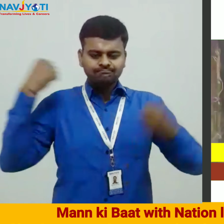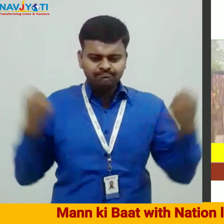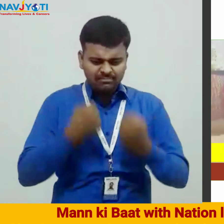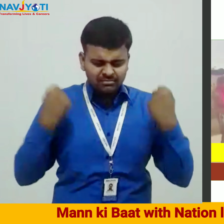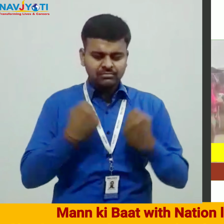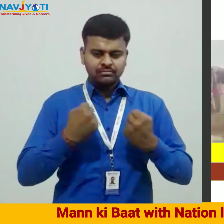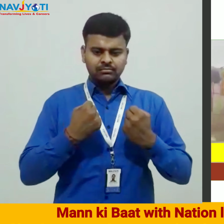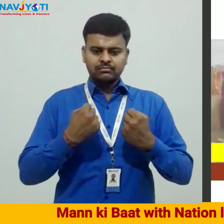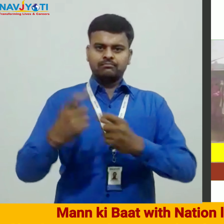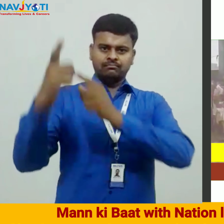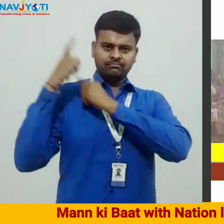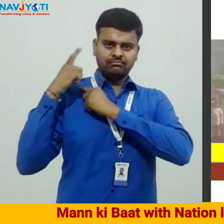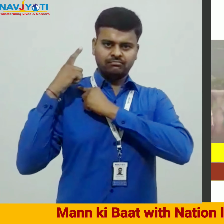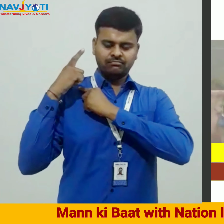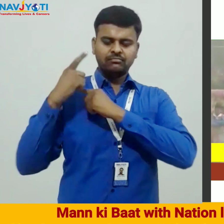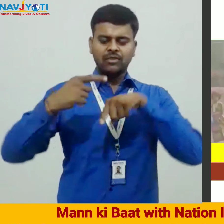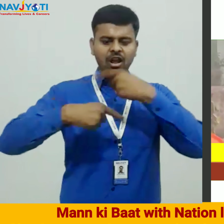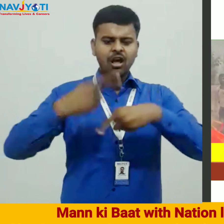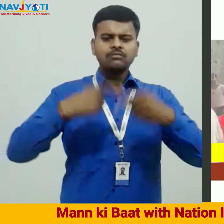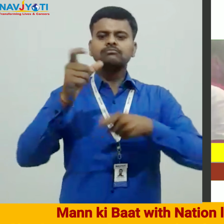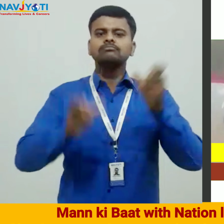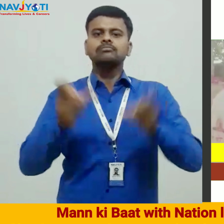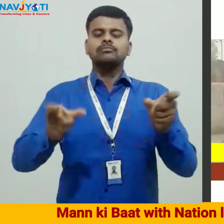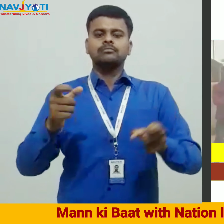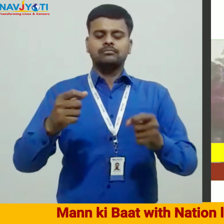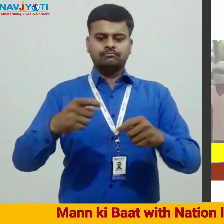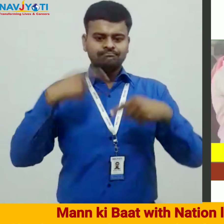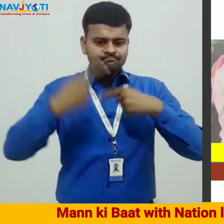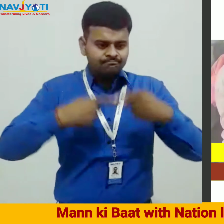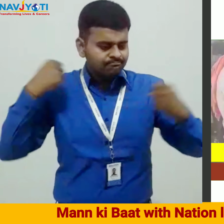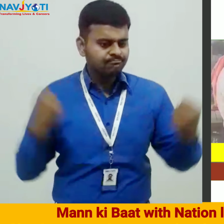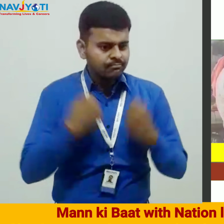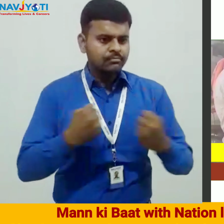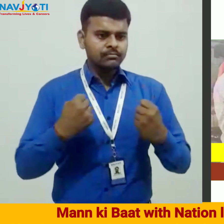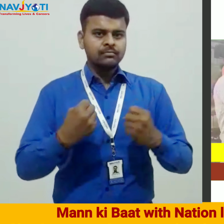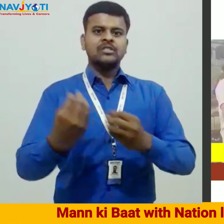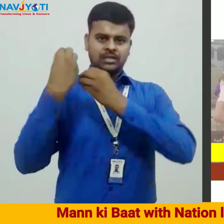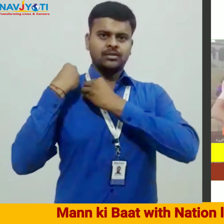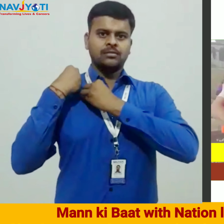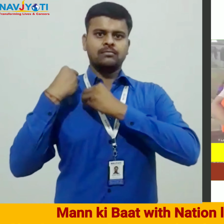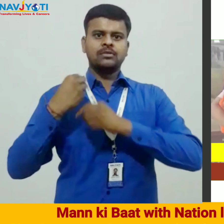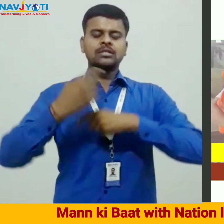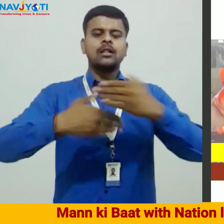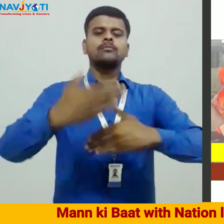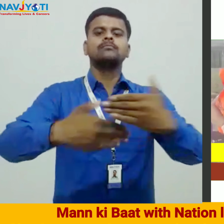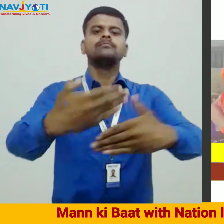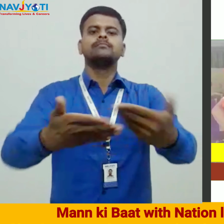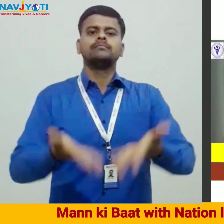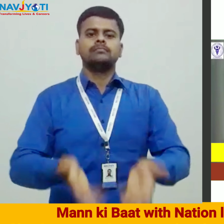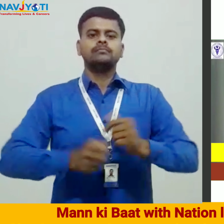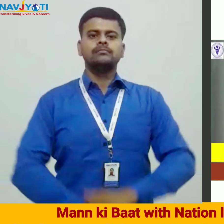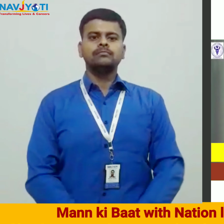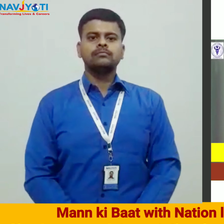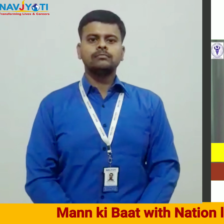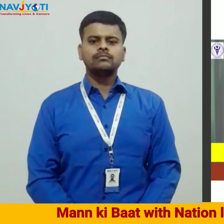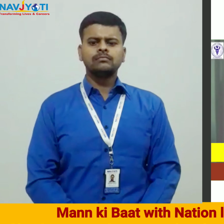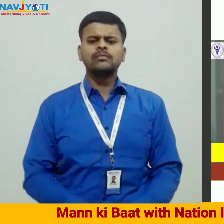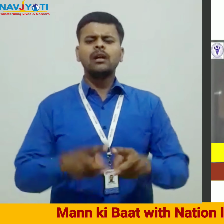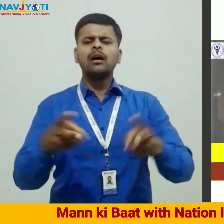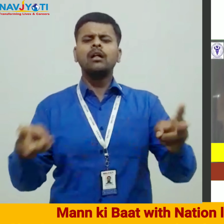का सिपाही है, लड़ाई का नेतृत्व कर रहा है। आप कहीं भी नजर डालिए,